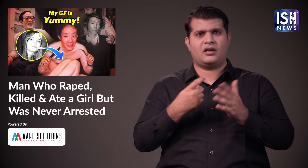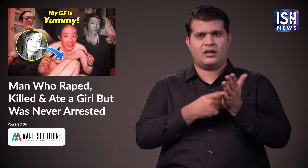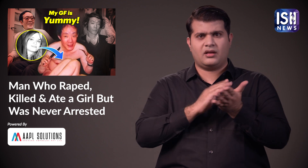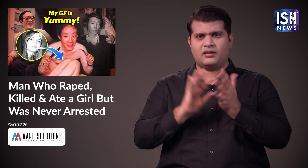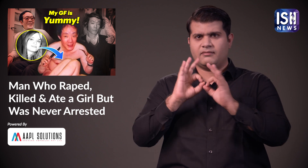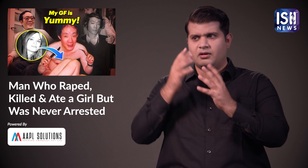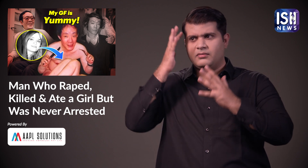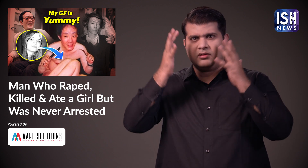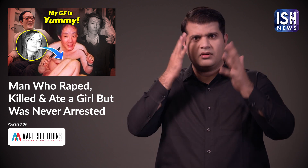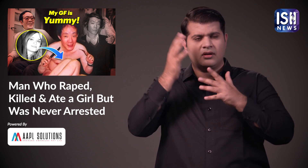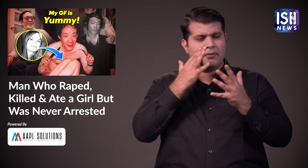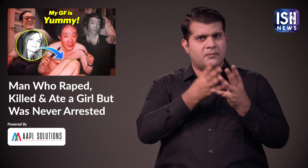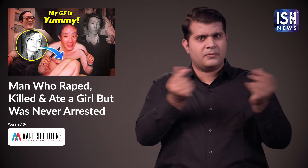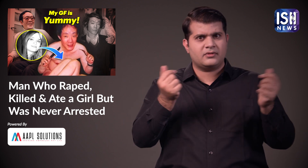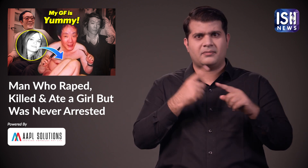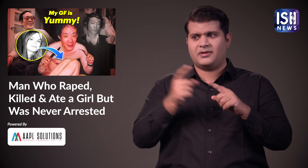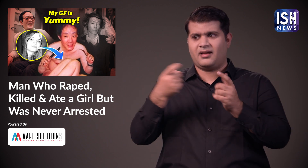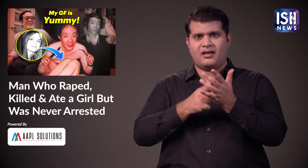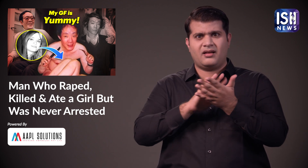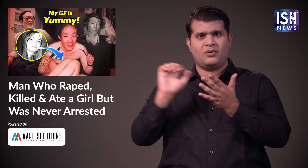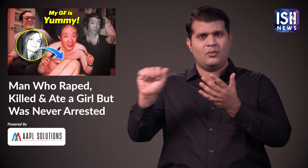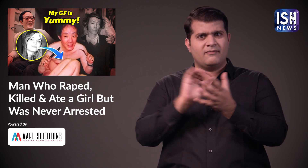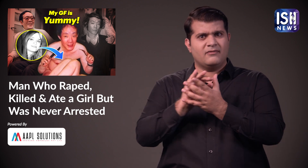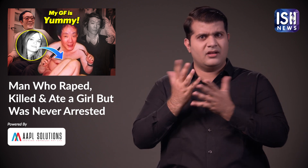रेनी के परिवार और दोस्तों ने पुलिस में गुमशुदगी की शिकायत दर्ज करवाई।